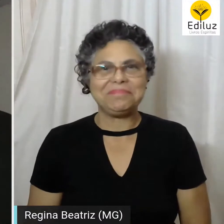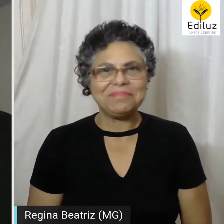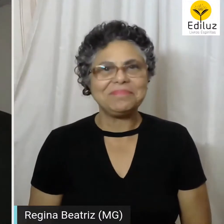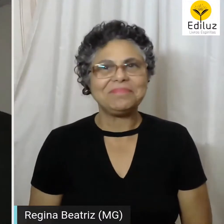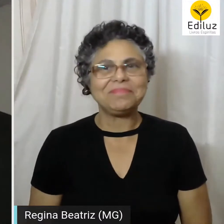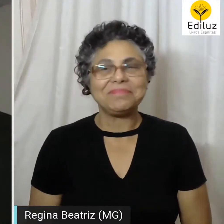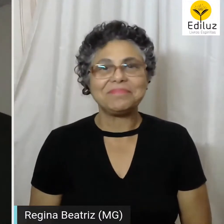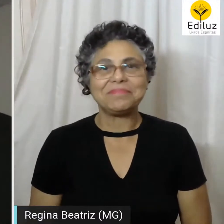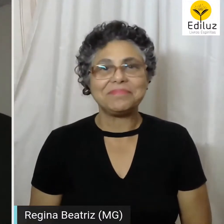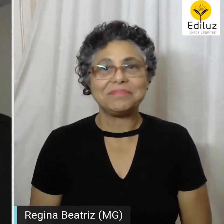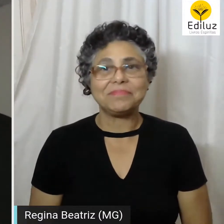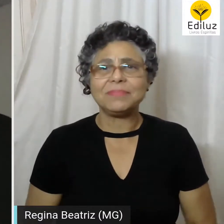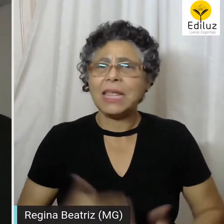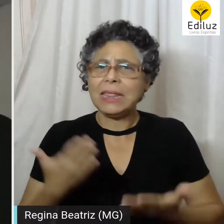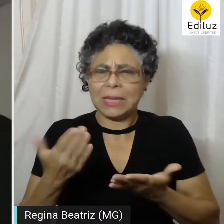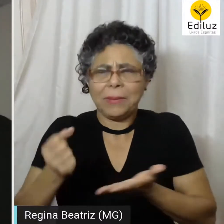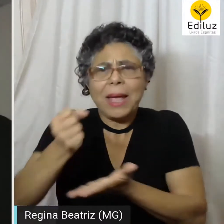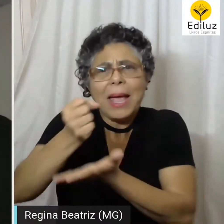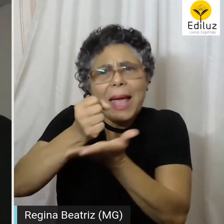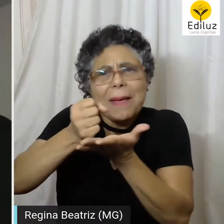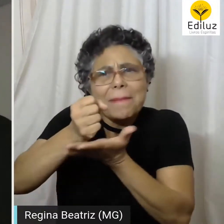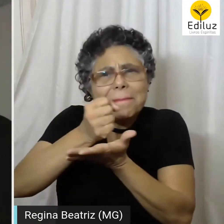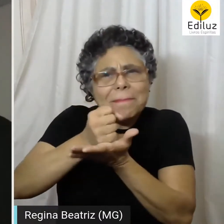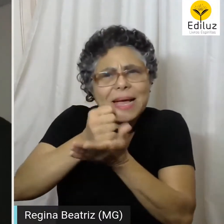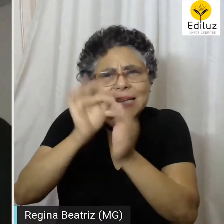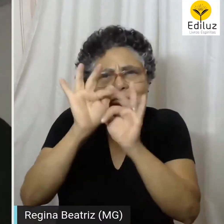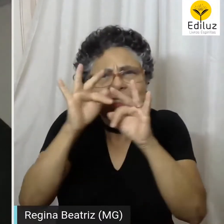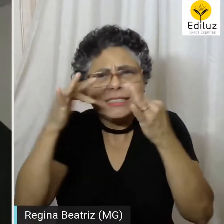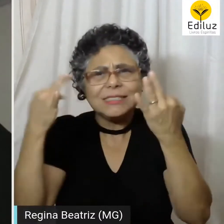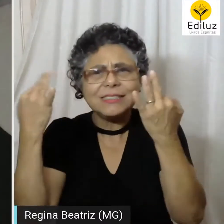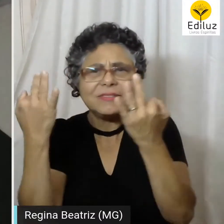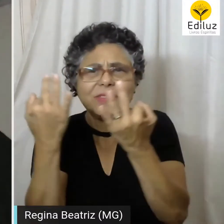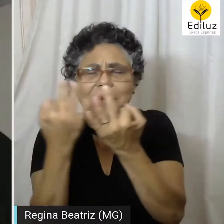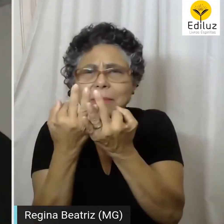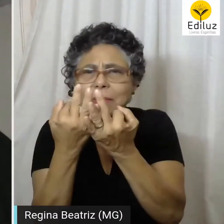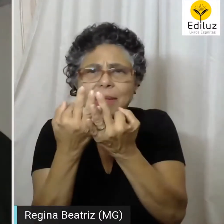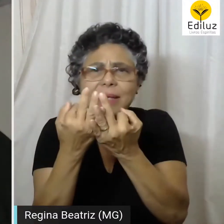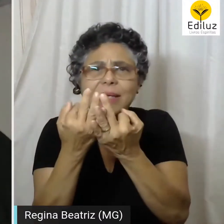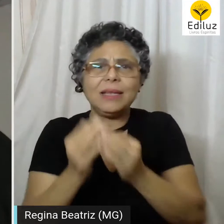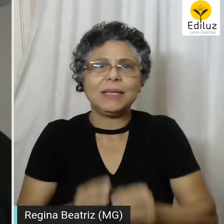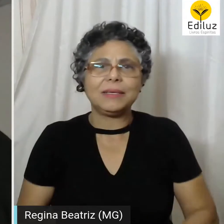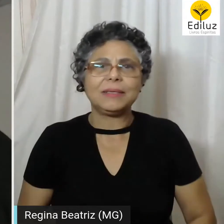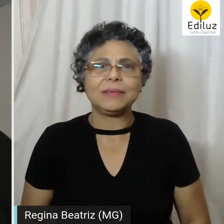A constituição familiar, ela não resulta